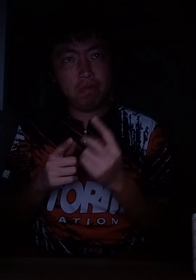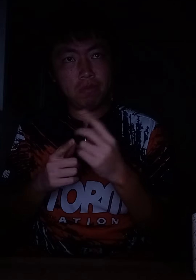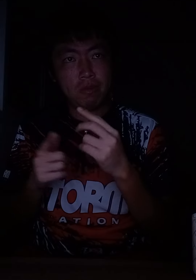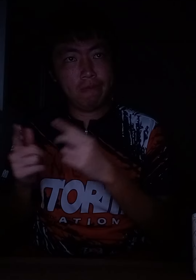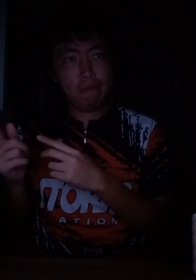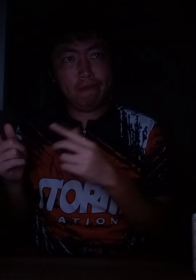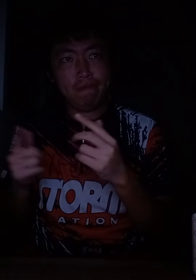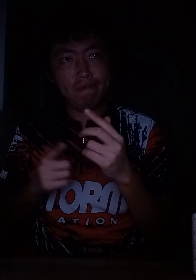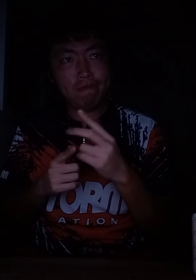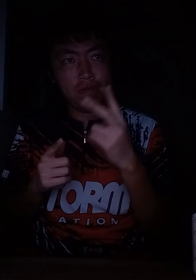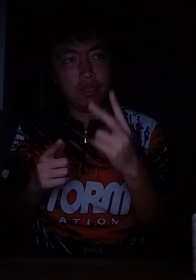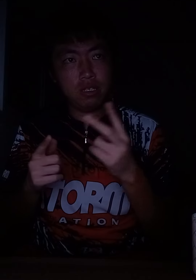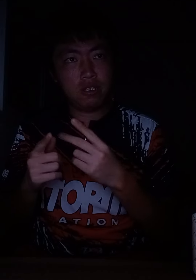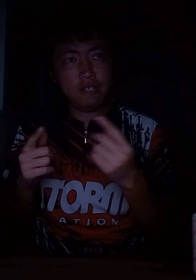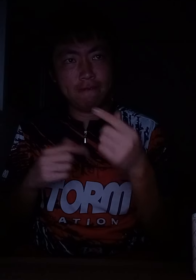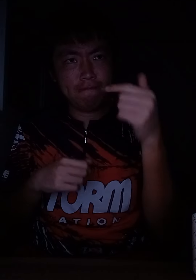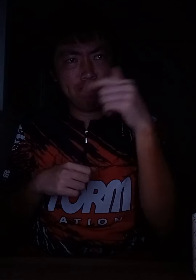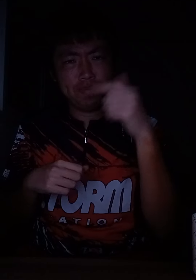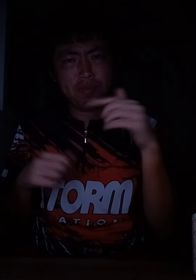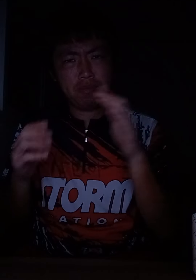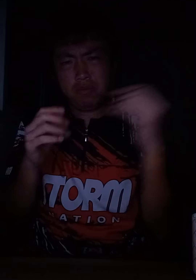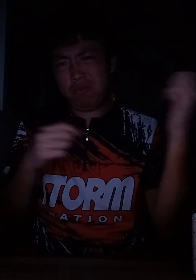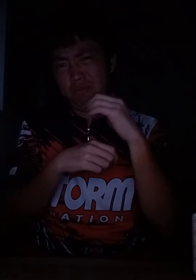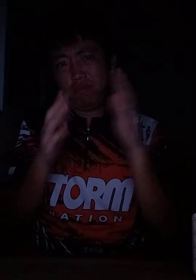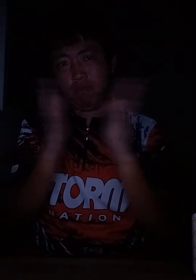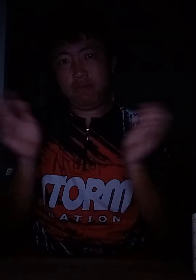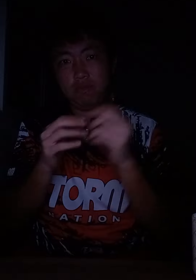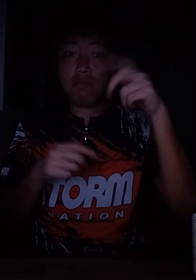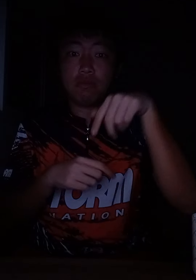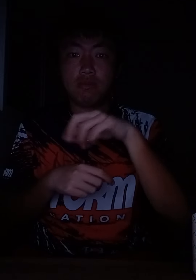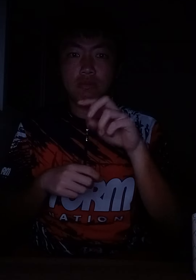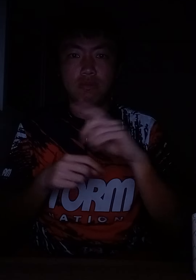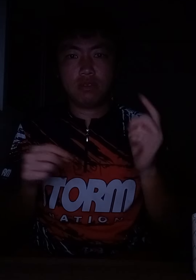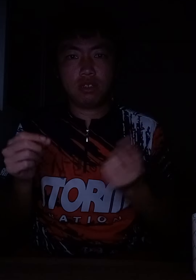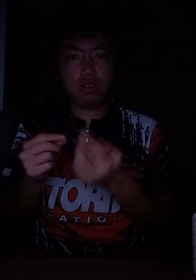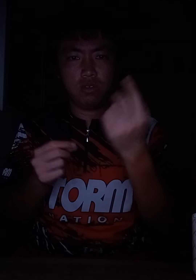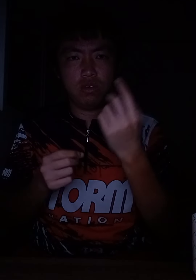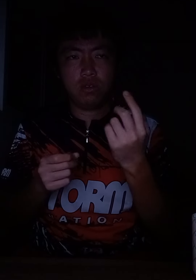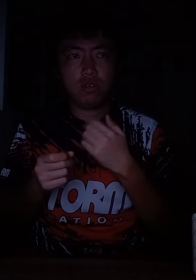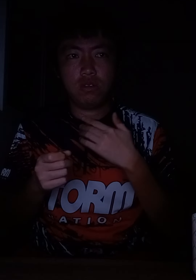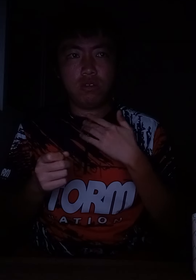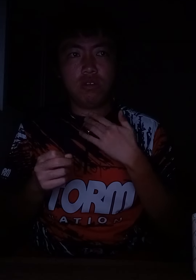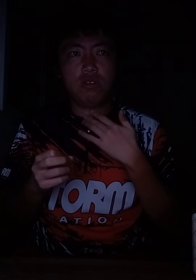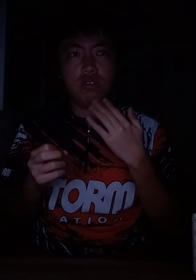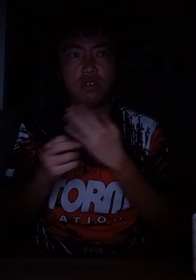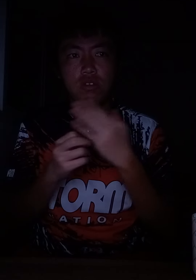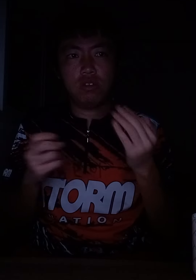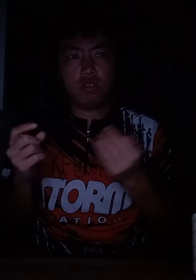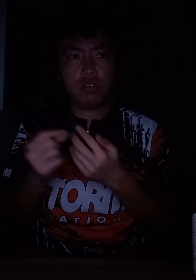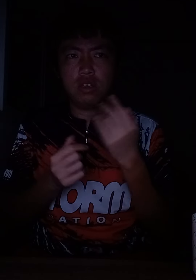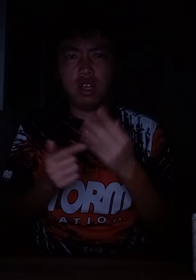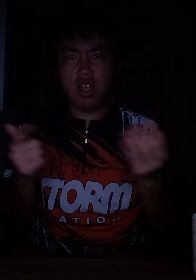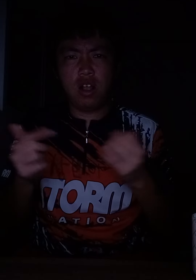번째 칸에서 흉기 난동 시작을 합니다. 안에 타고 있던 승객들이 전부 이제 도피를 하는데 대림역에 전철하자마자